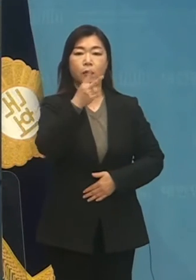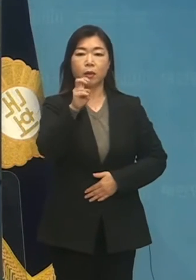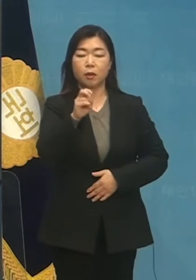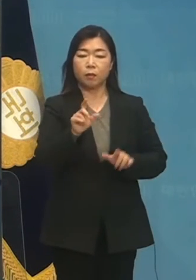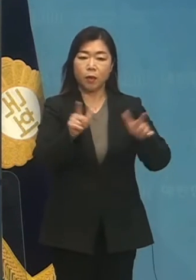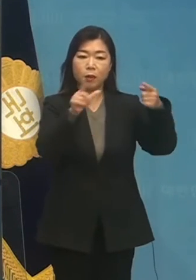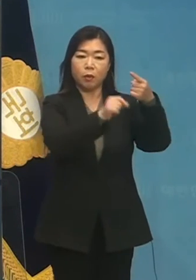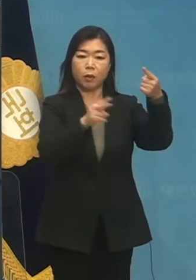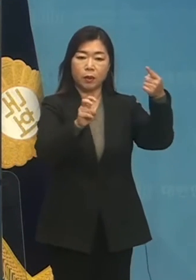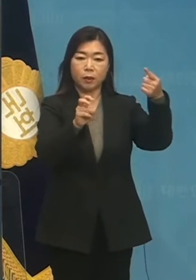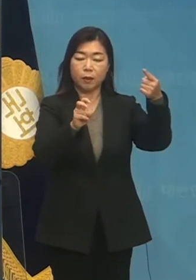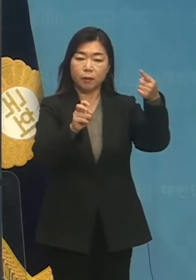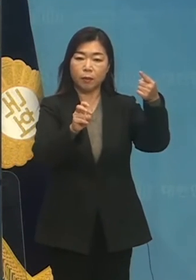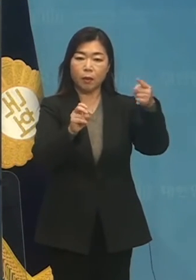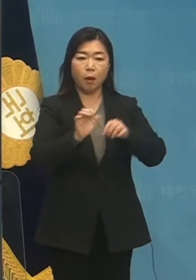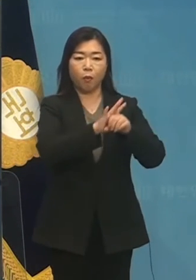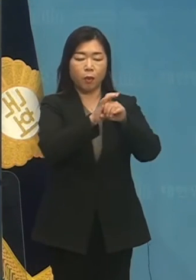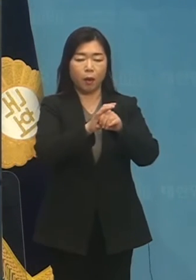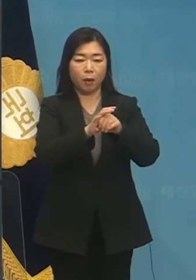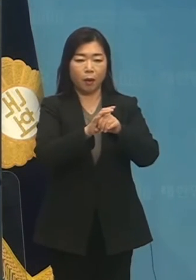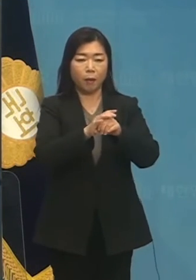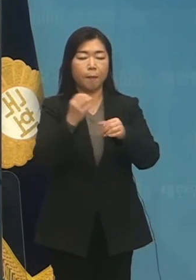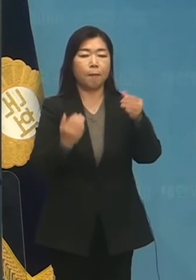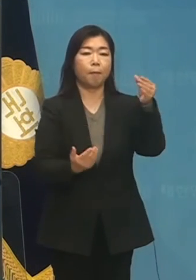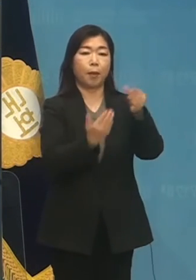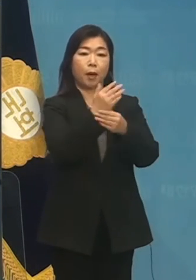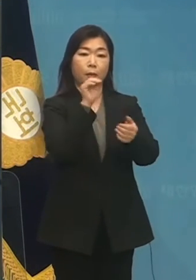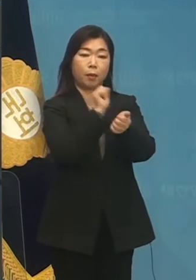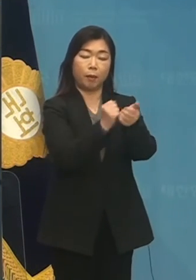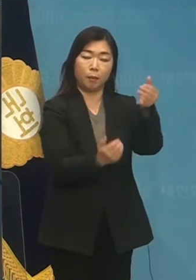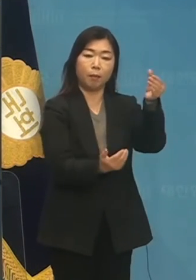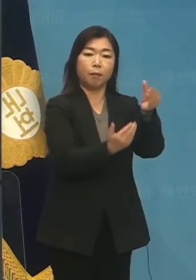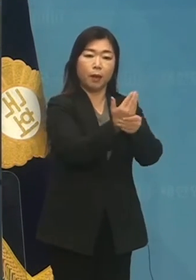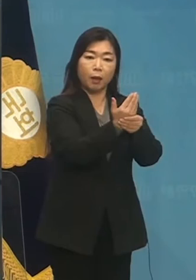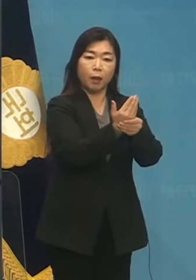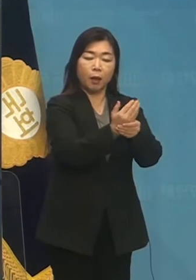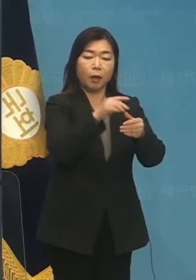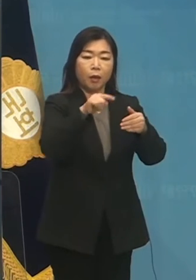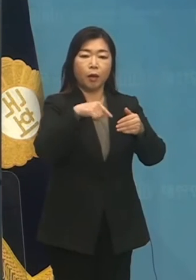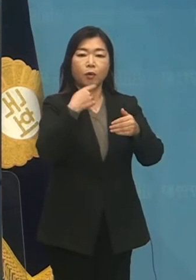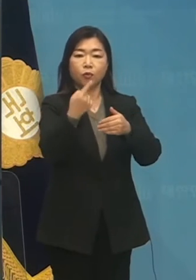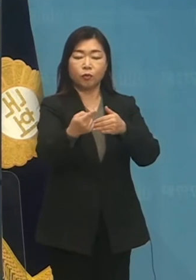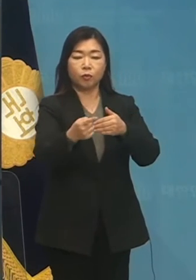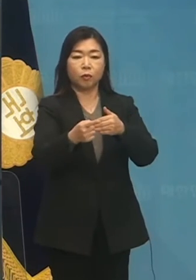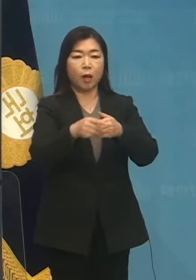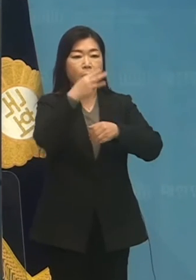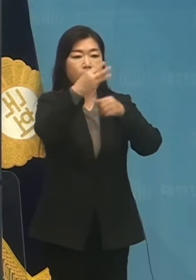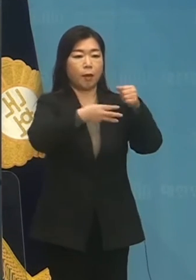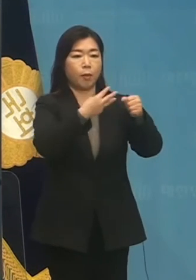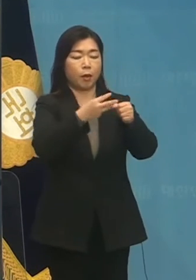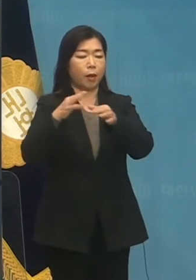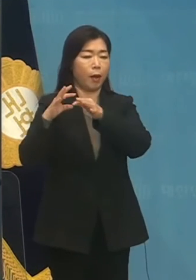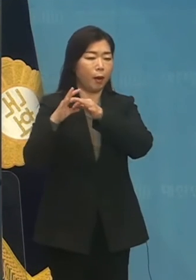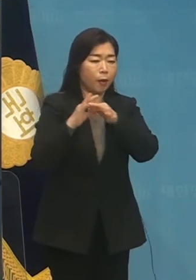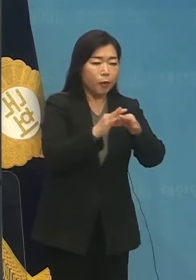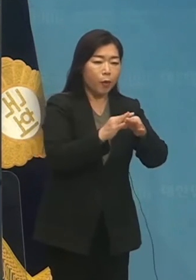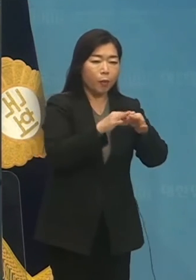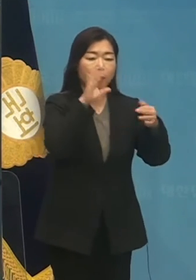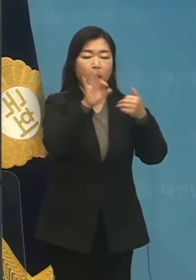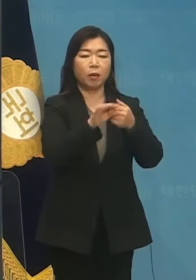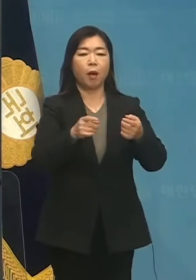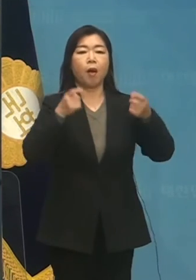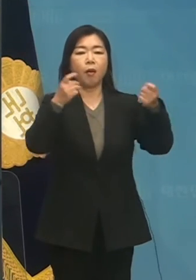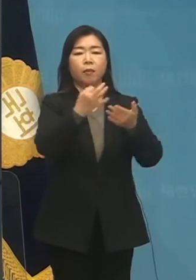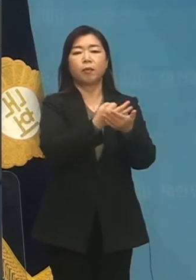2020년 1월 20일 코로나19 첫 번째 확진자가 발생 후 3년째 여행은 정말